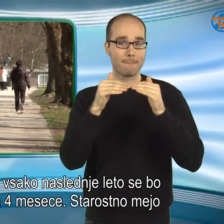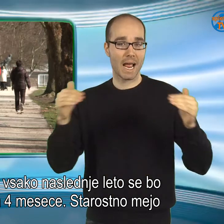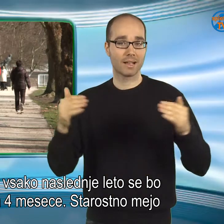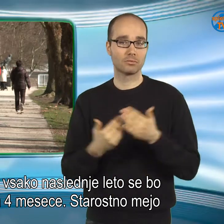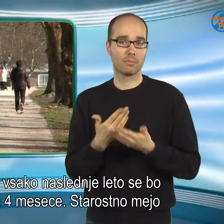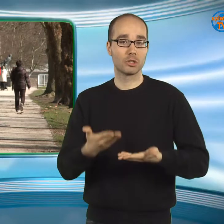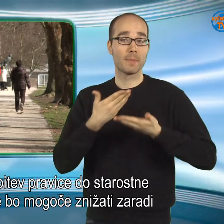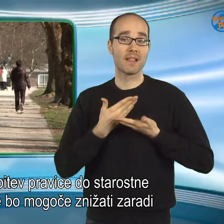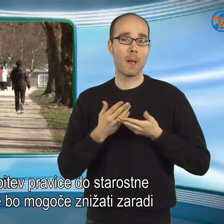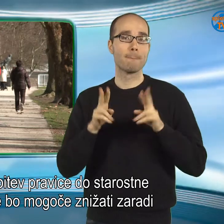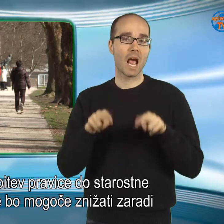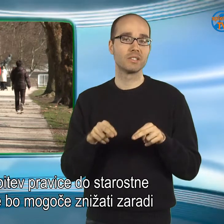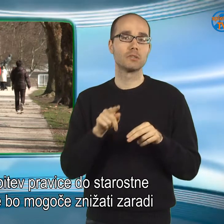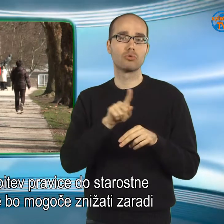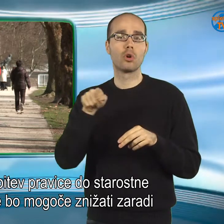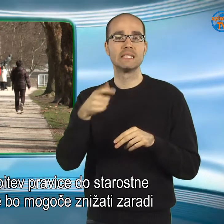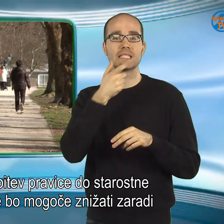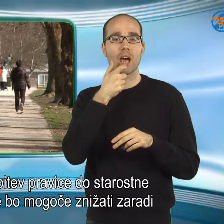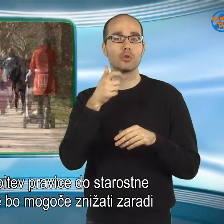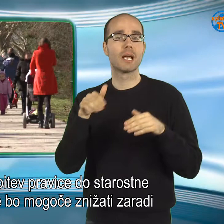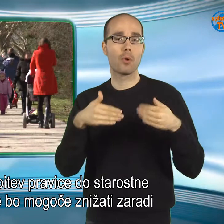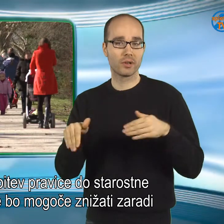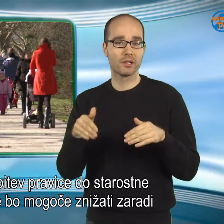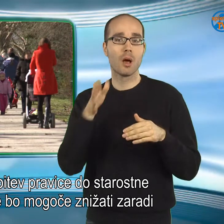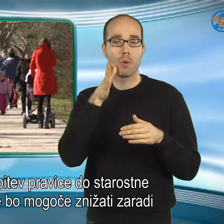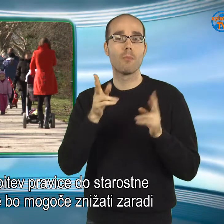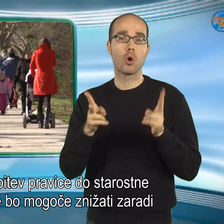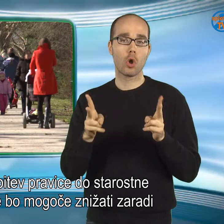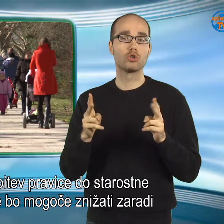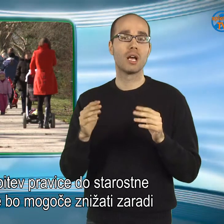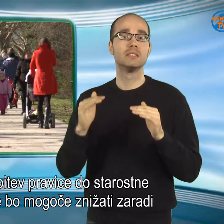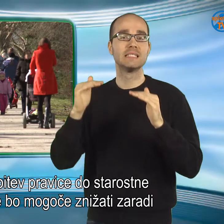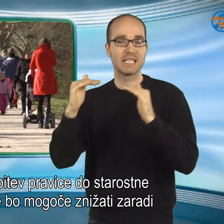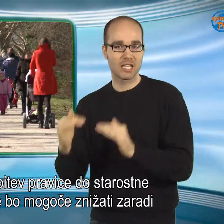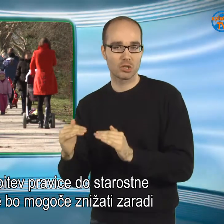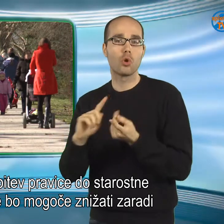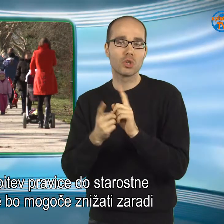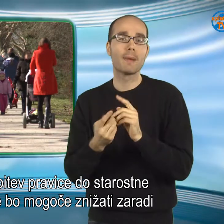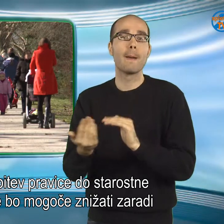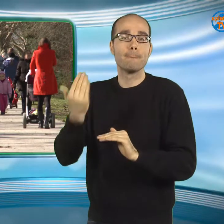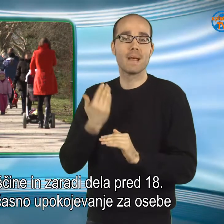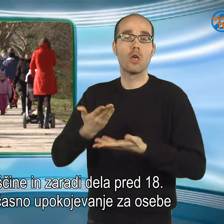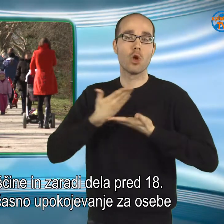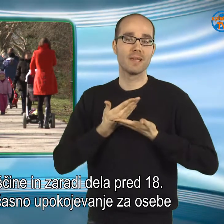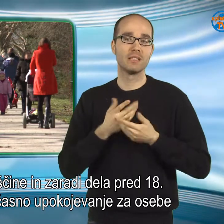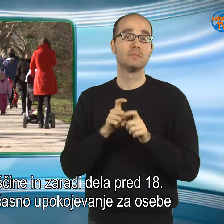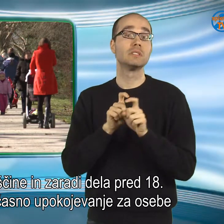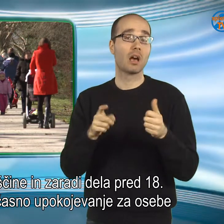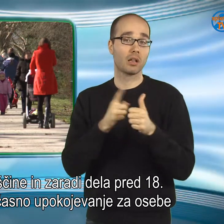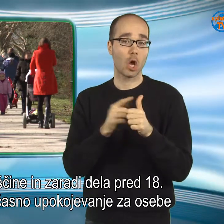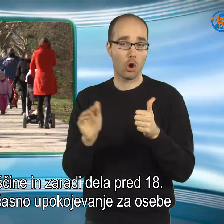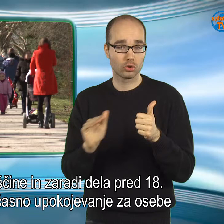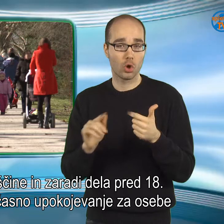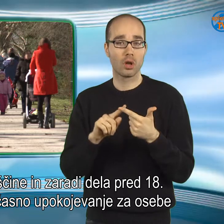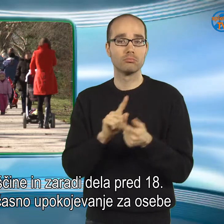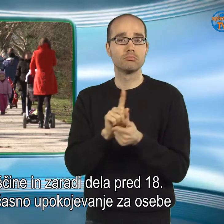Starostno mejo za pridobitev pravice do starostne pokojnine bo mogoče znižati zaradi otrok, vojaščine in zaradi